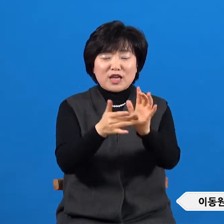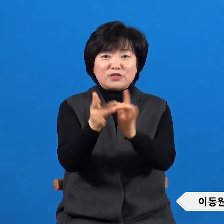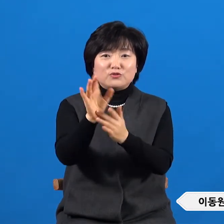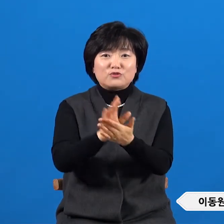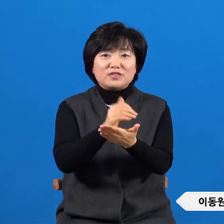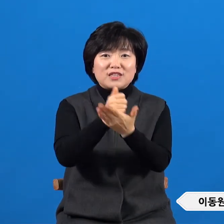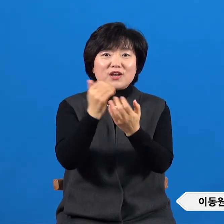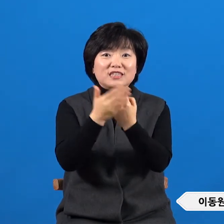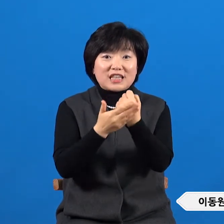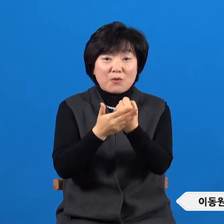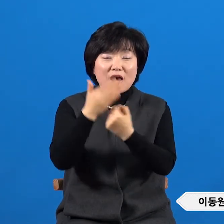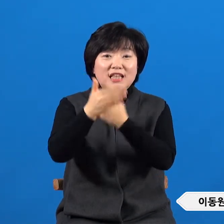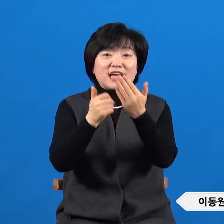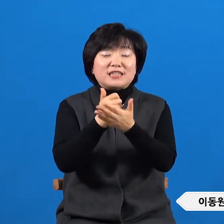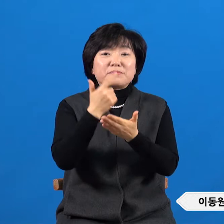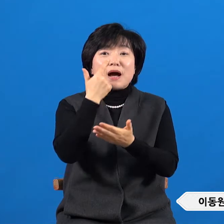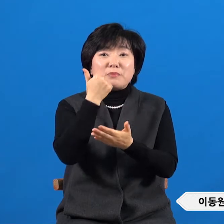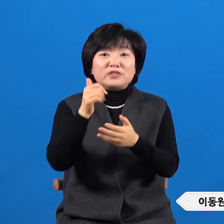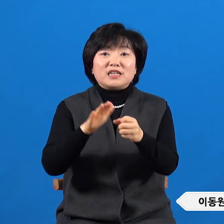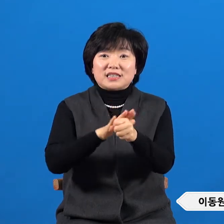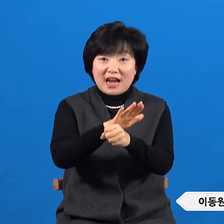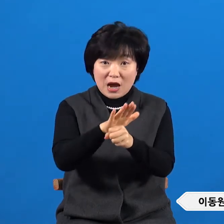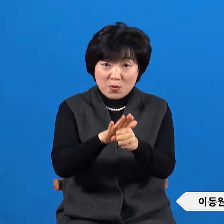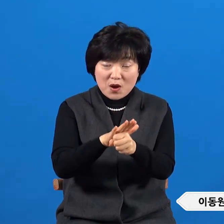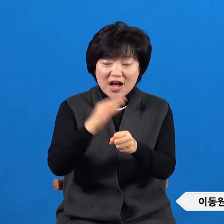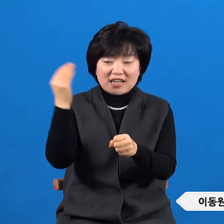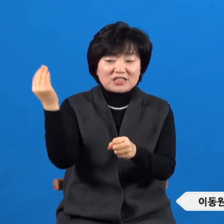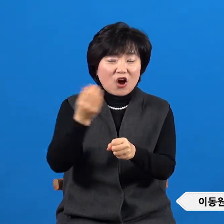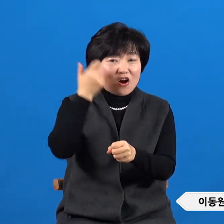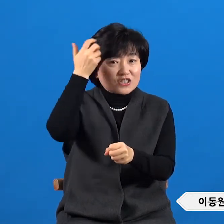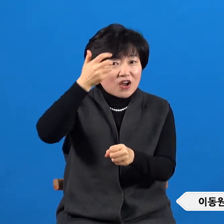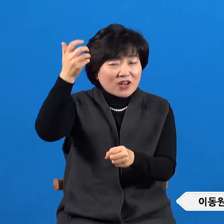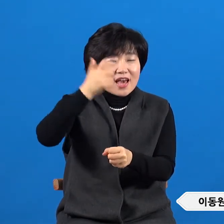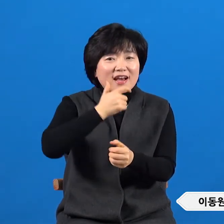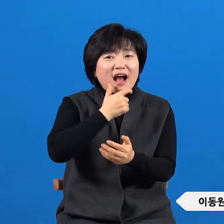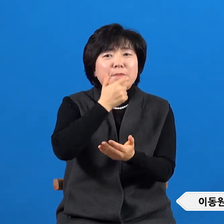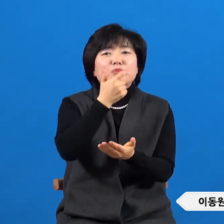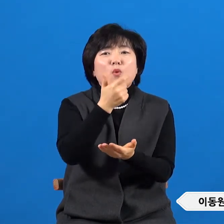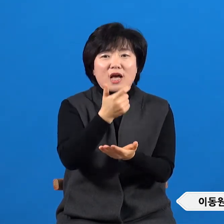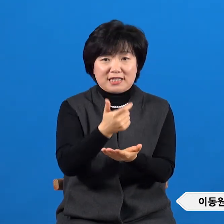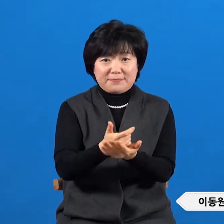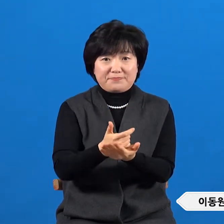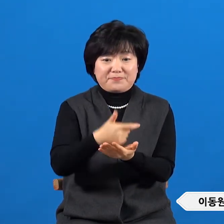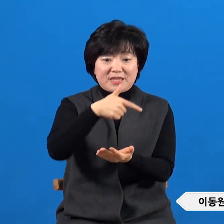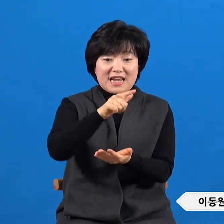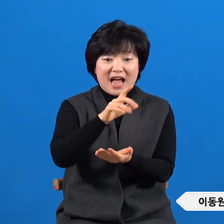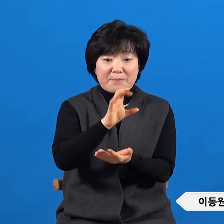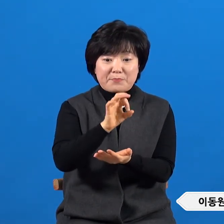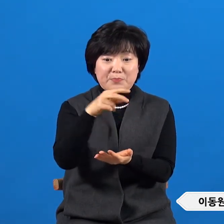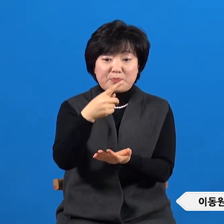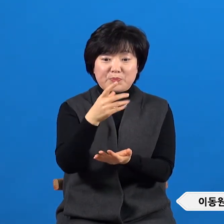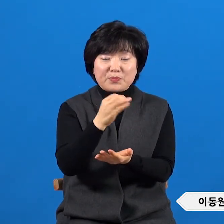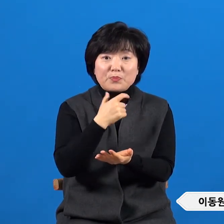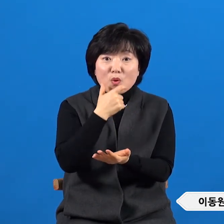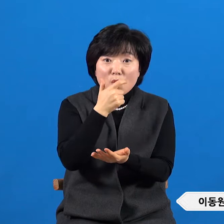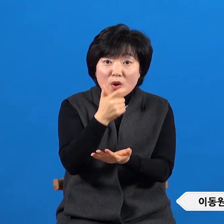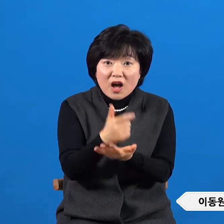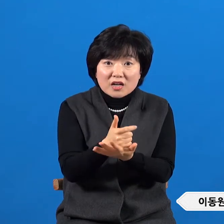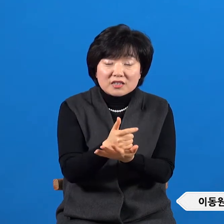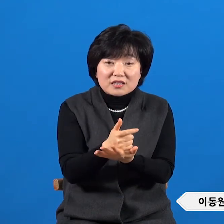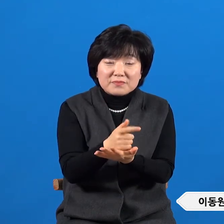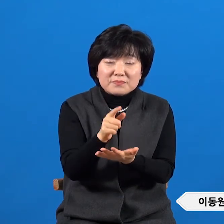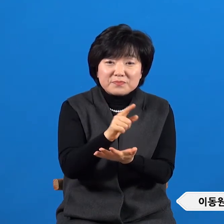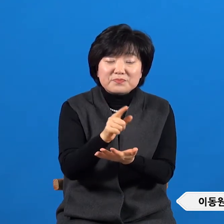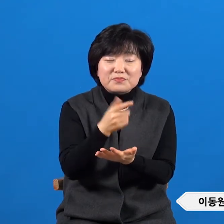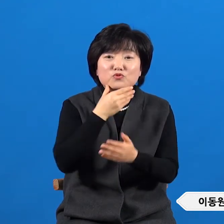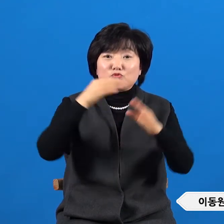마무리 짓지 않습니까? 지금은 우리 주 예수 그리스도의 은혜와 하나님 아버지의 사랑과 그 다음에 성령의